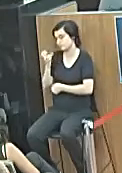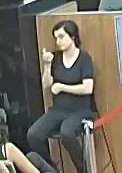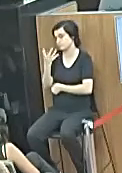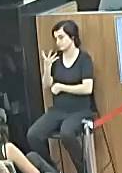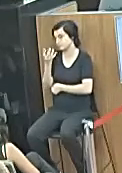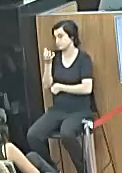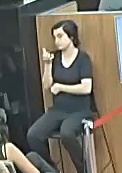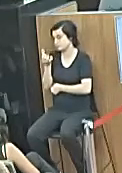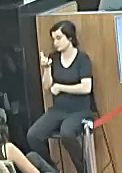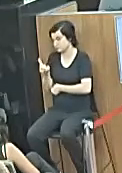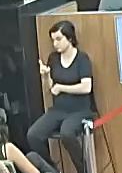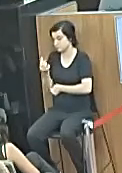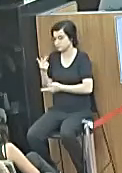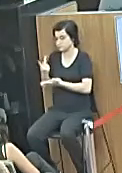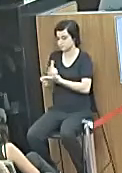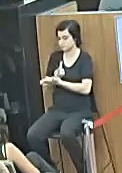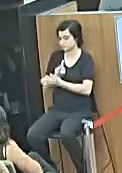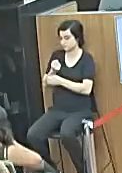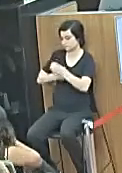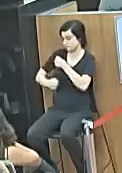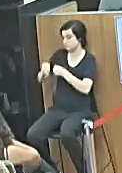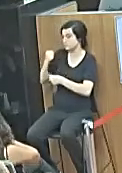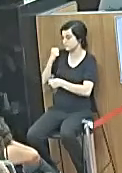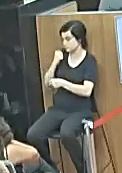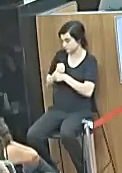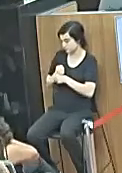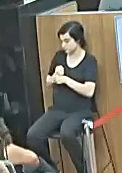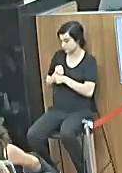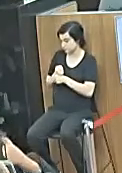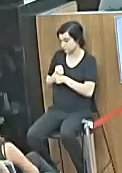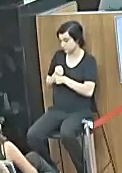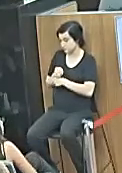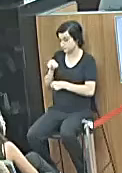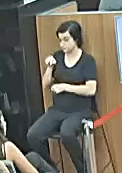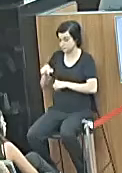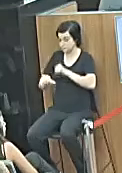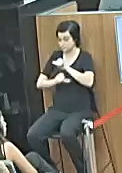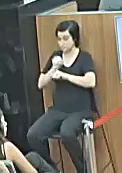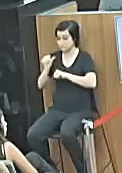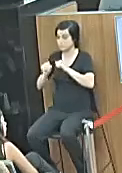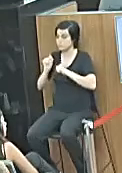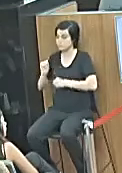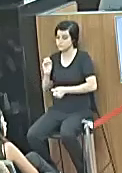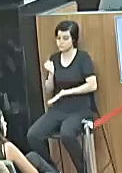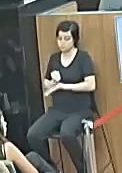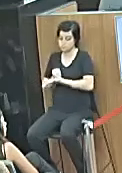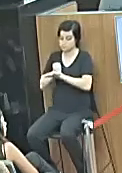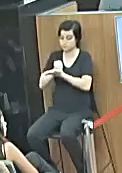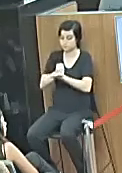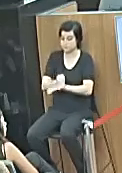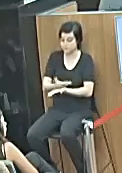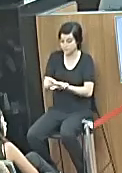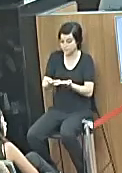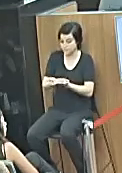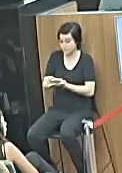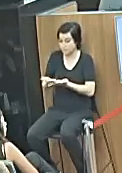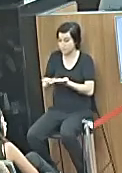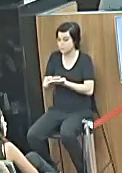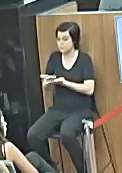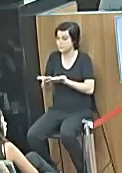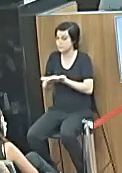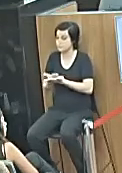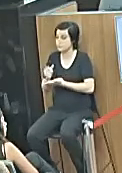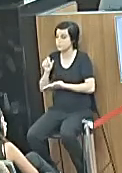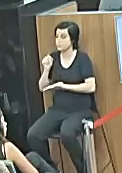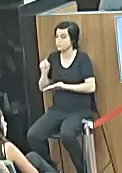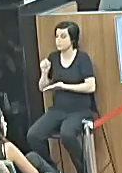2012 6 2019 com o nome de prevenção e tratamento das dst aids